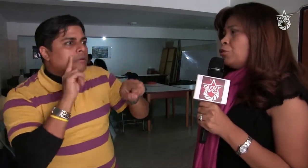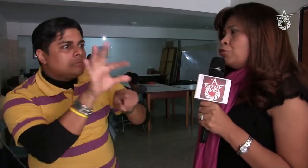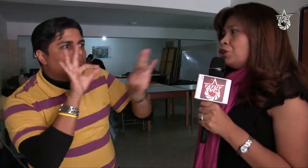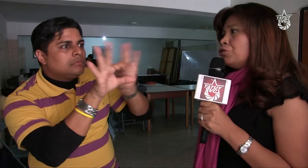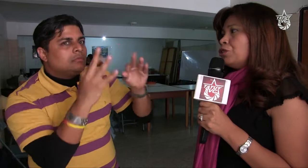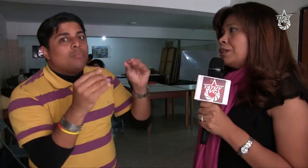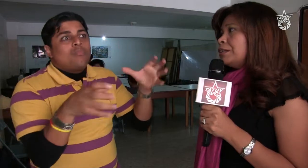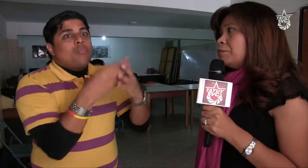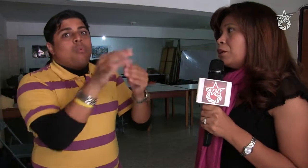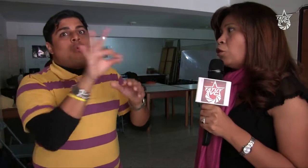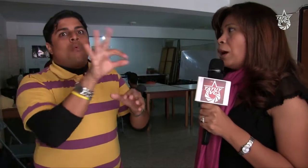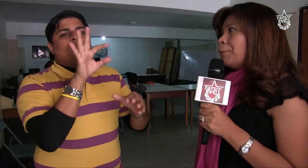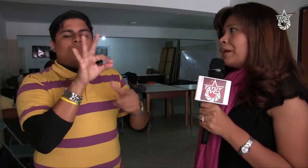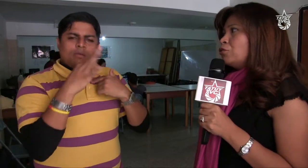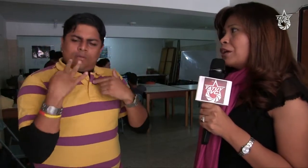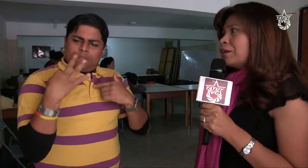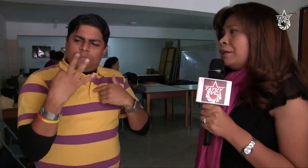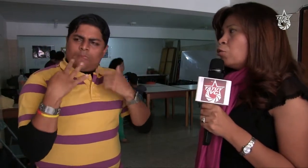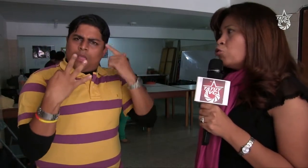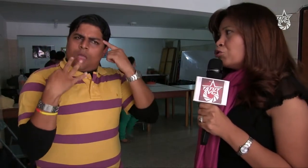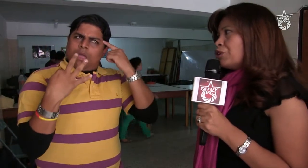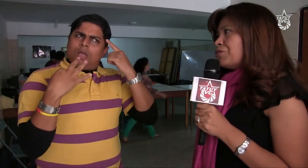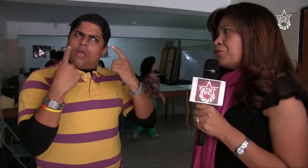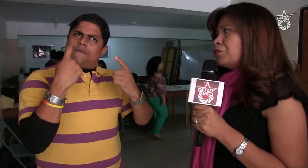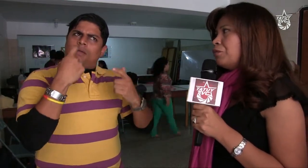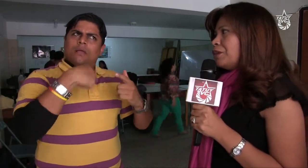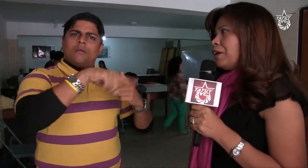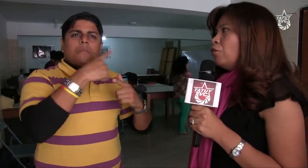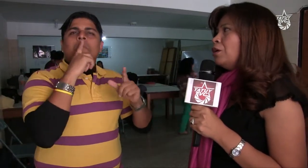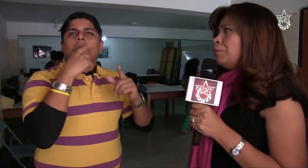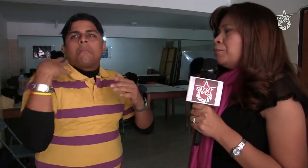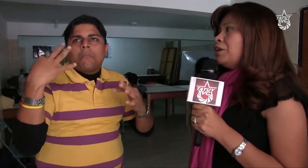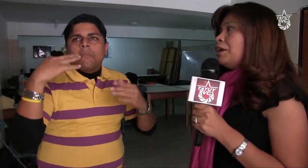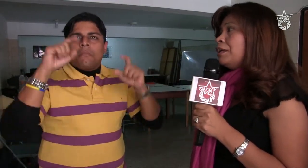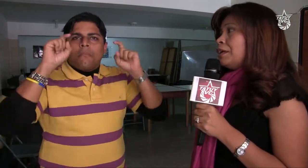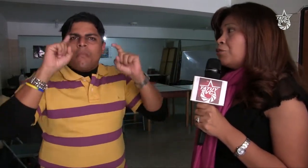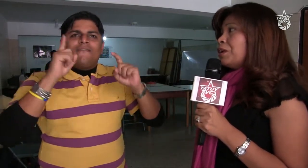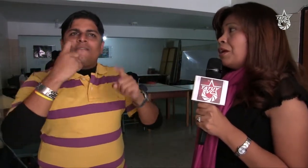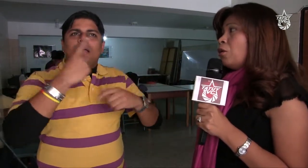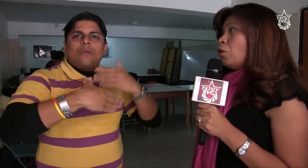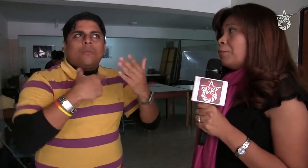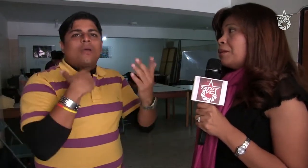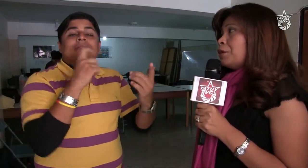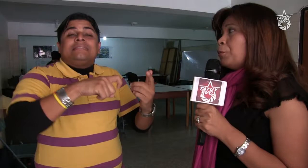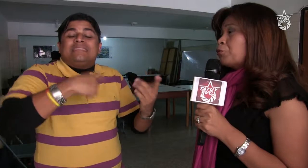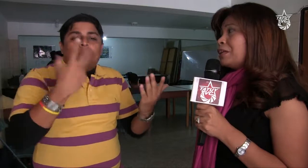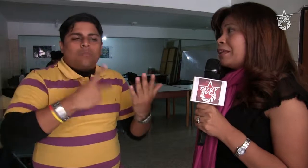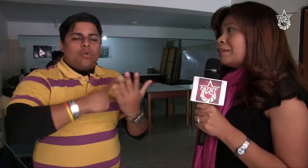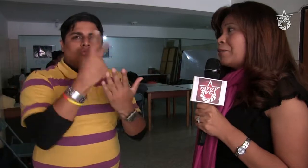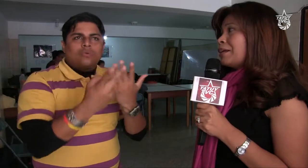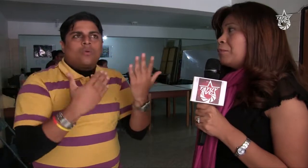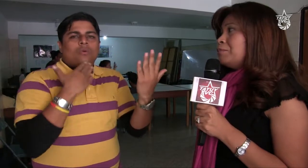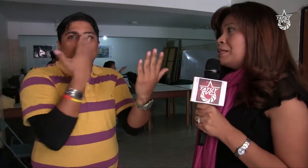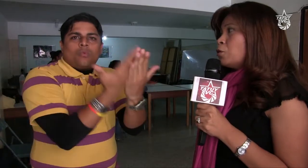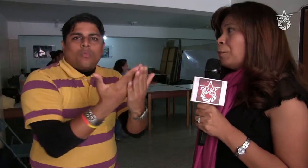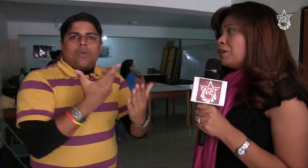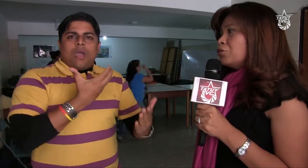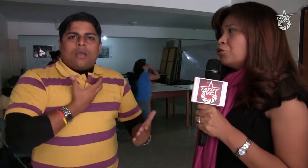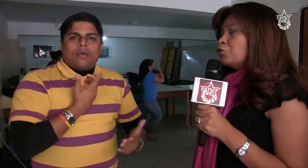incluyendo oyentes, me escojan para ayudar cursos de edición de video y eso me ha dado a mí también la oportunidad de saber que mis compañeros sordos